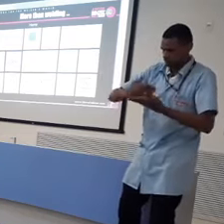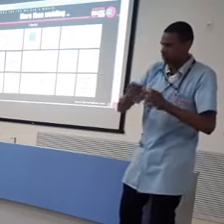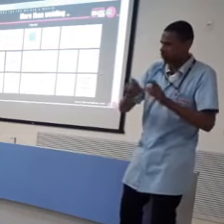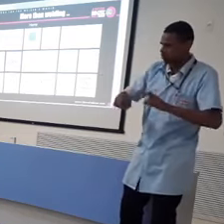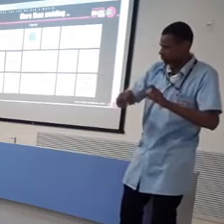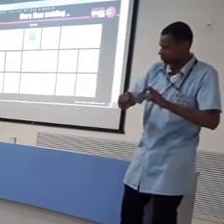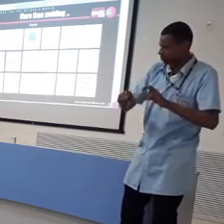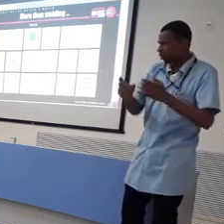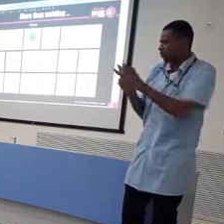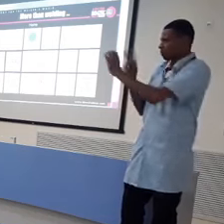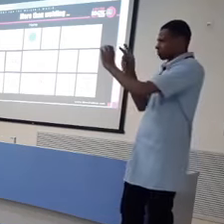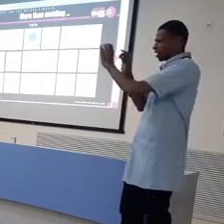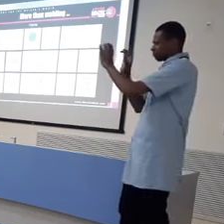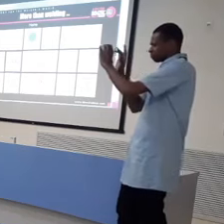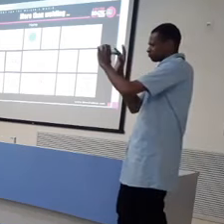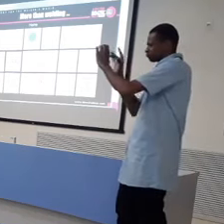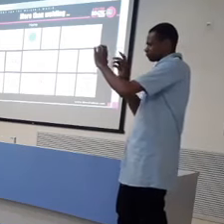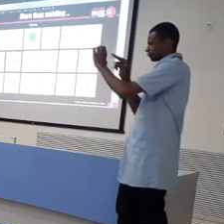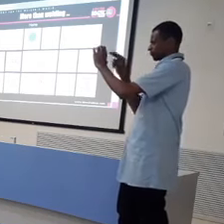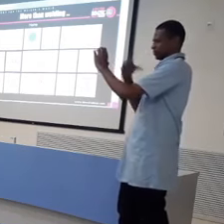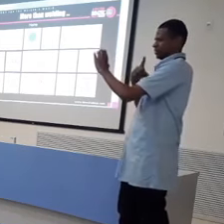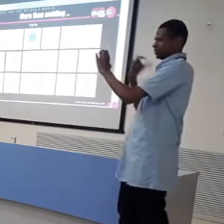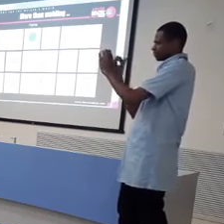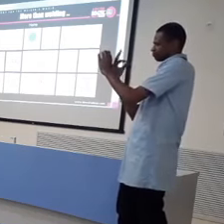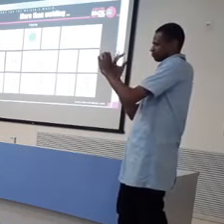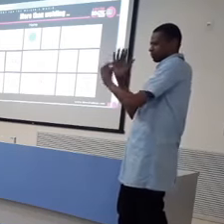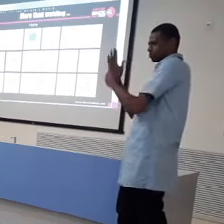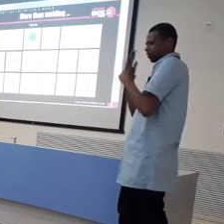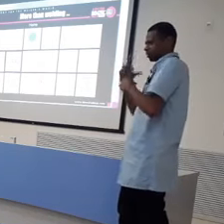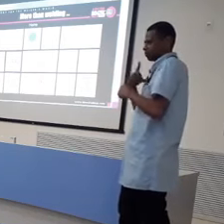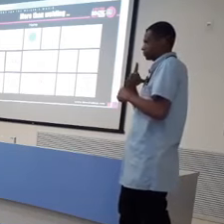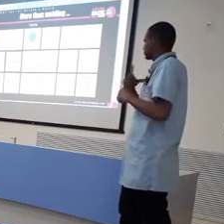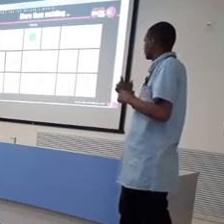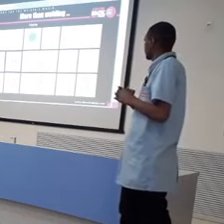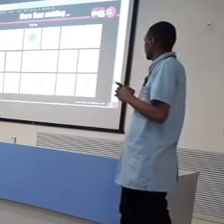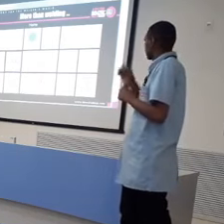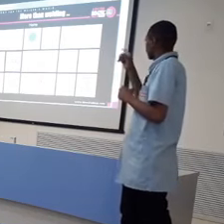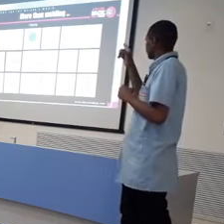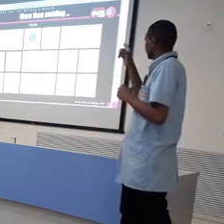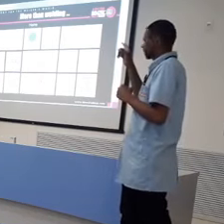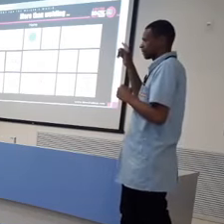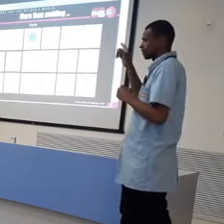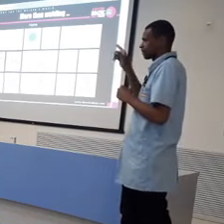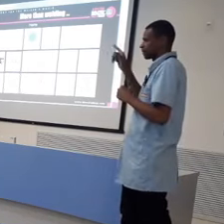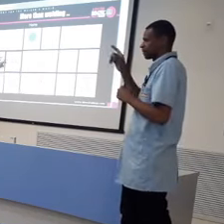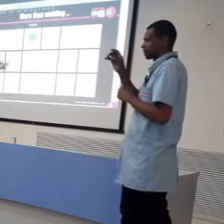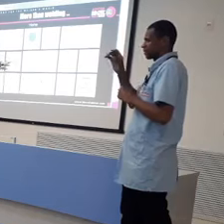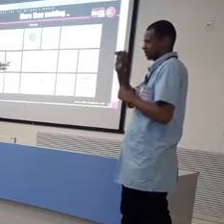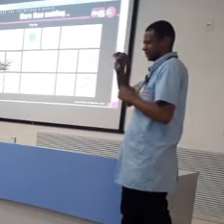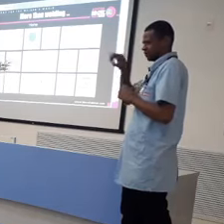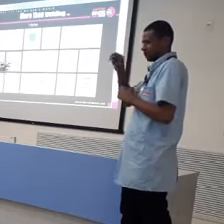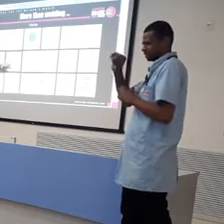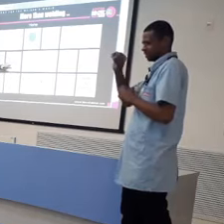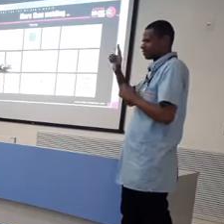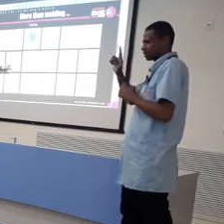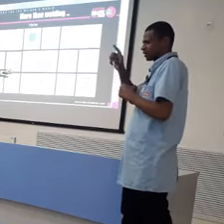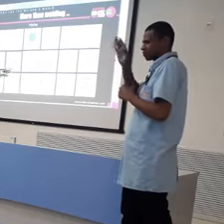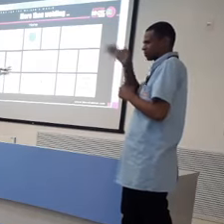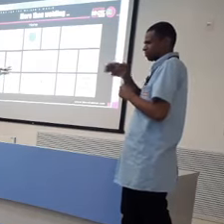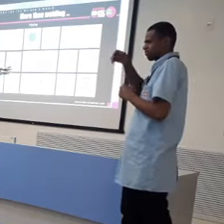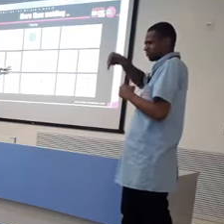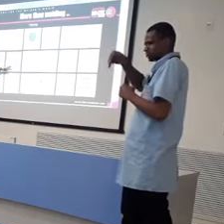leitura. Você consegue fazer todas as modificações no painel. Então ele marca lá quanto está saindo de gás. Você tem que identificar para